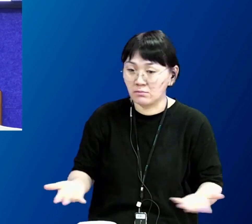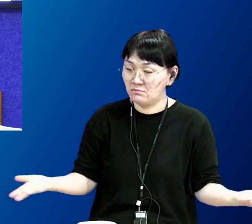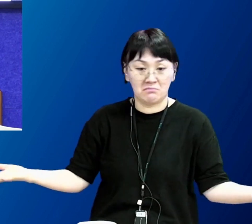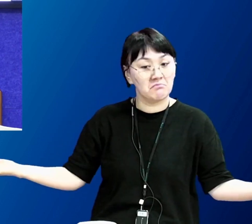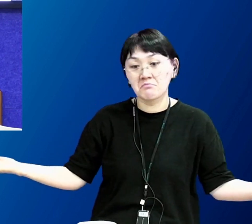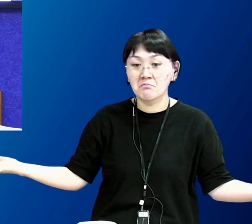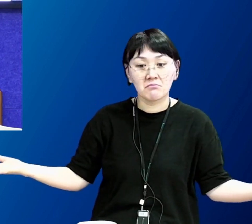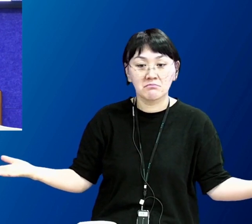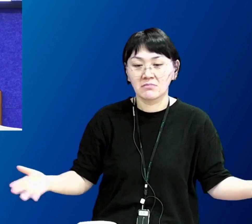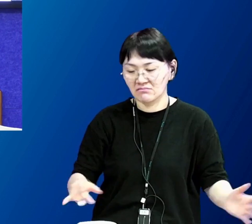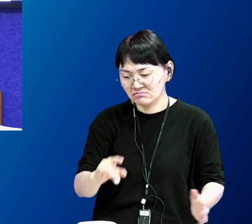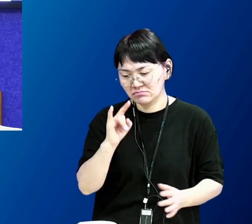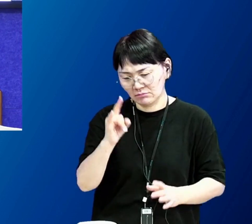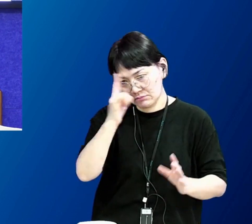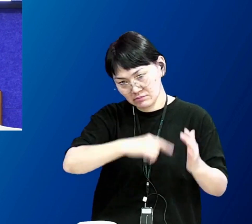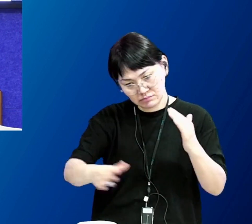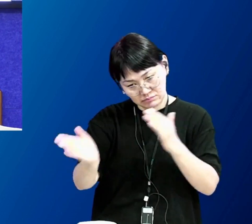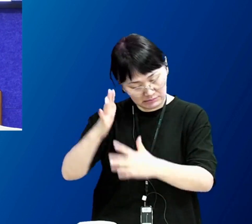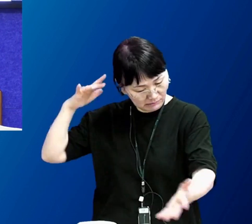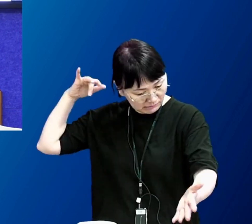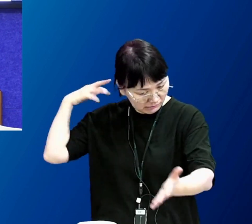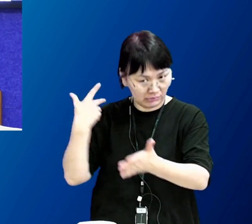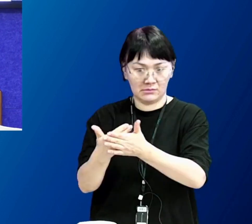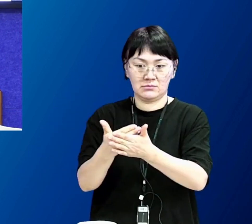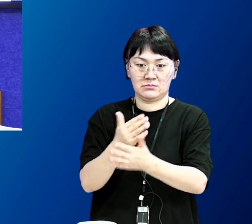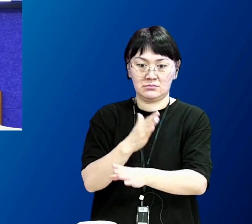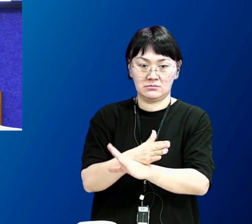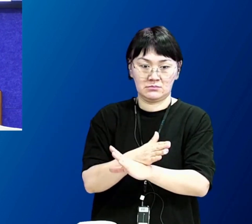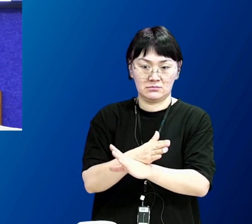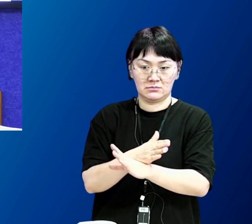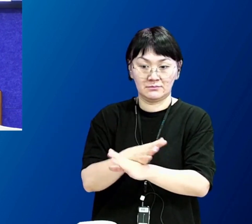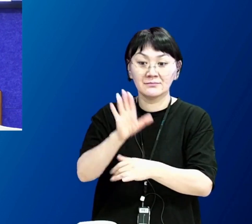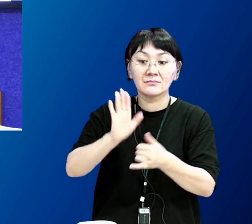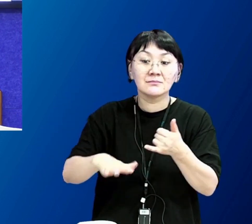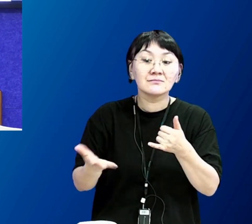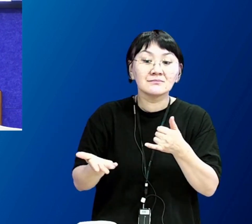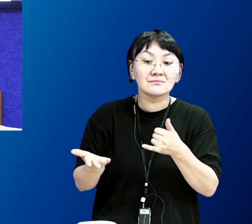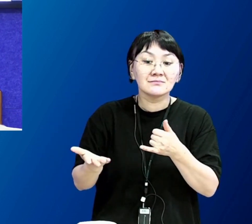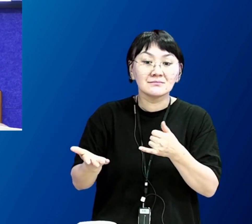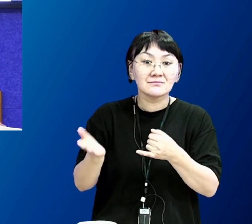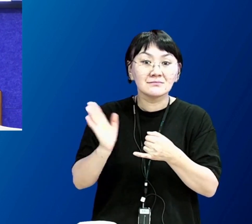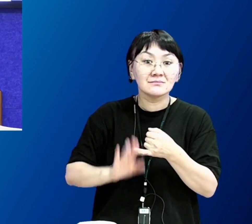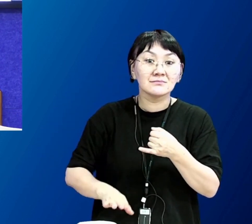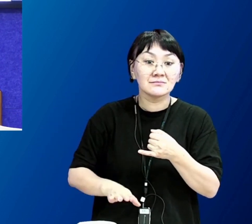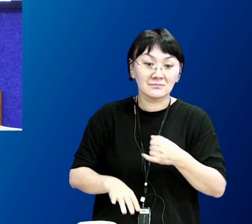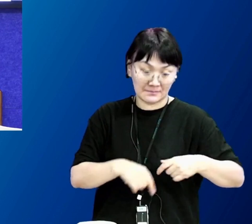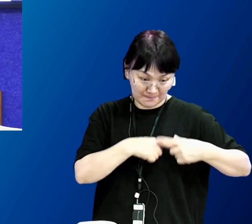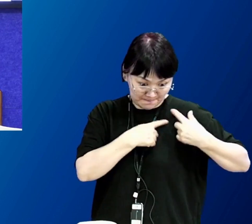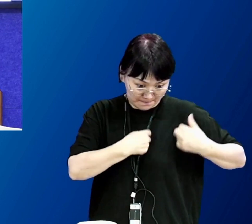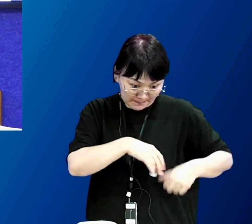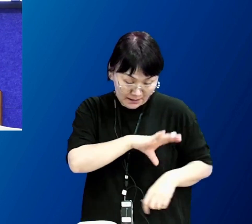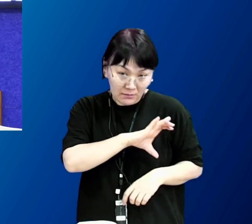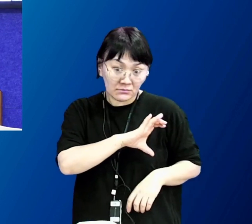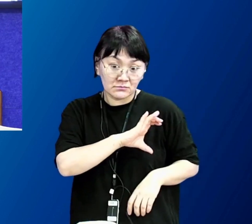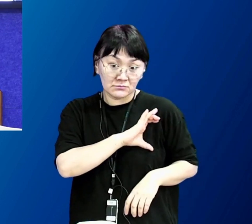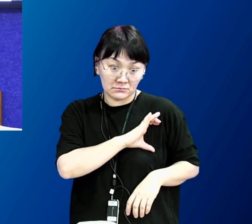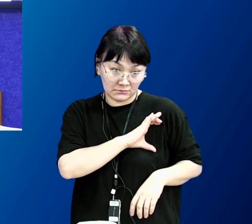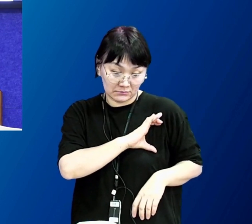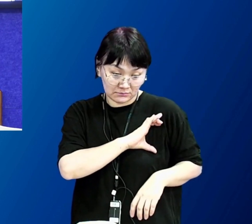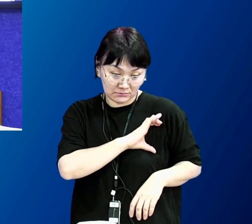Тэр зүрх сэтгэлээ сахиж чадаагүй зэ. Эцэст нь яасан юм бэ? Тэр зүрх сэтгэлээ